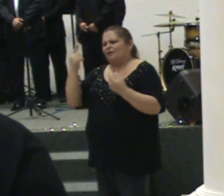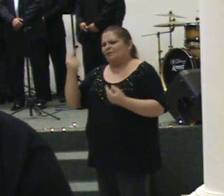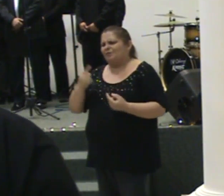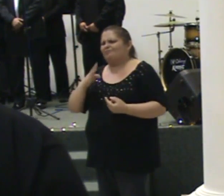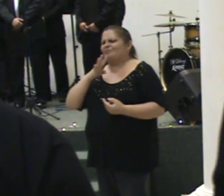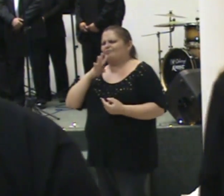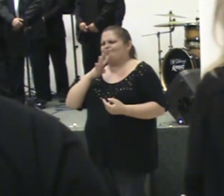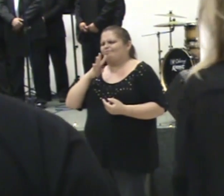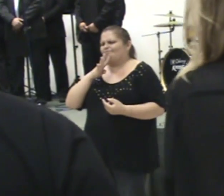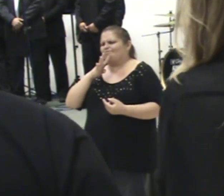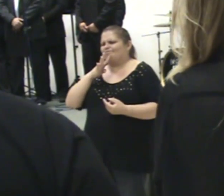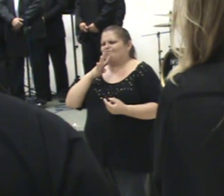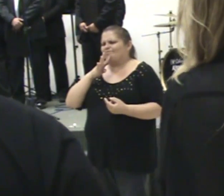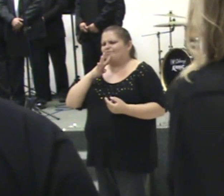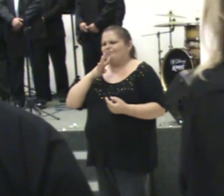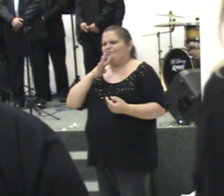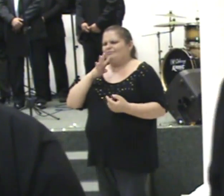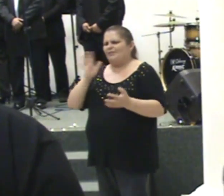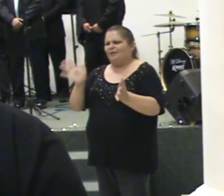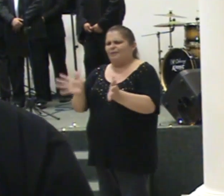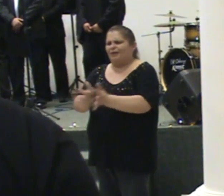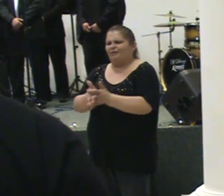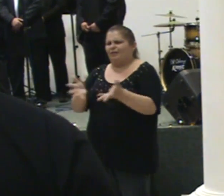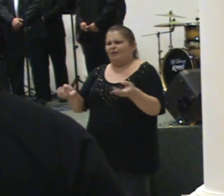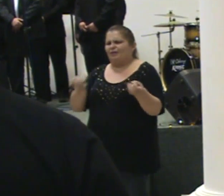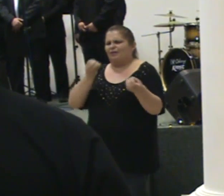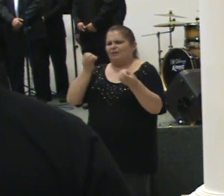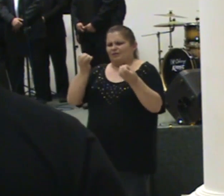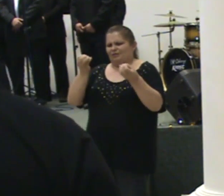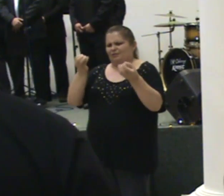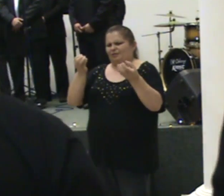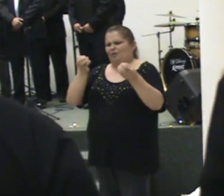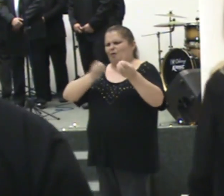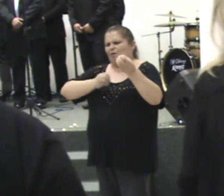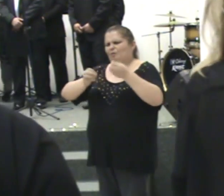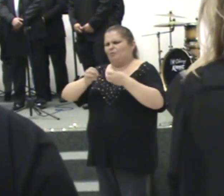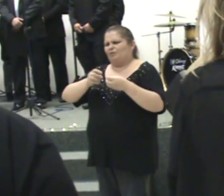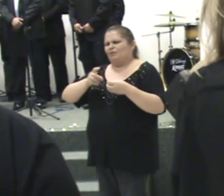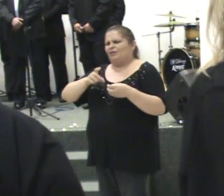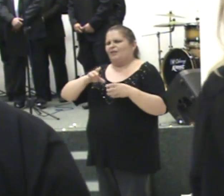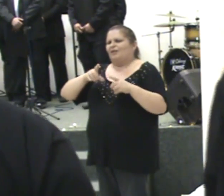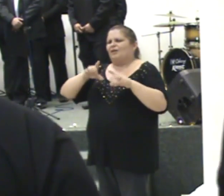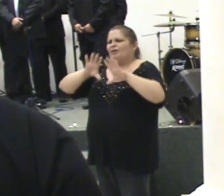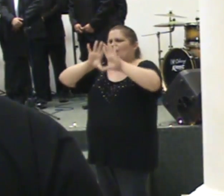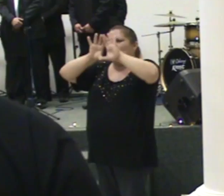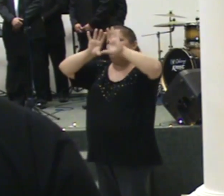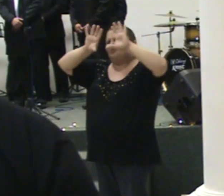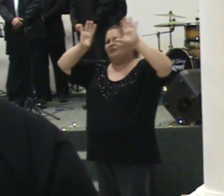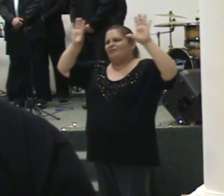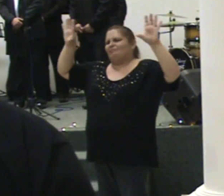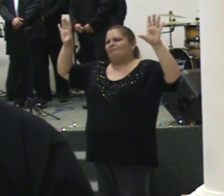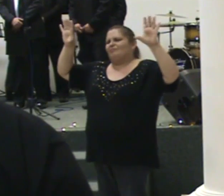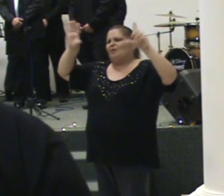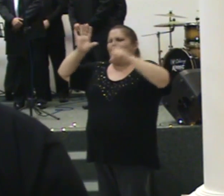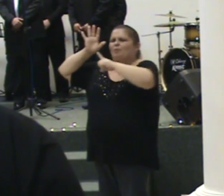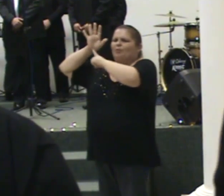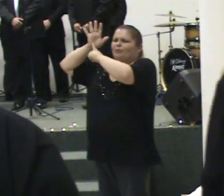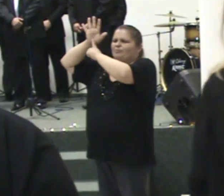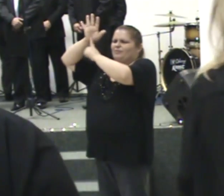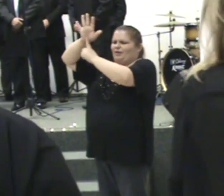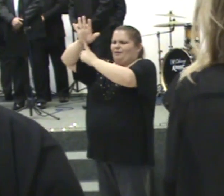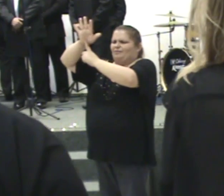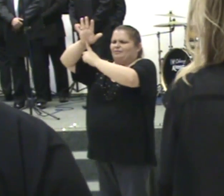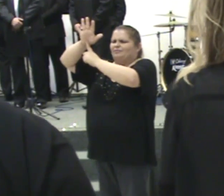tomando conhecimento de uma grande obra que foi feita, que os céus se movimentaram para que Jesus